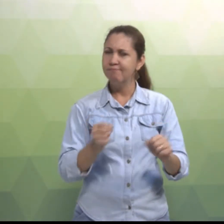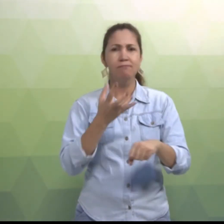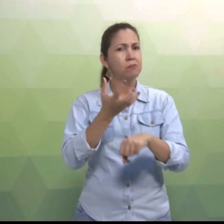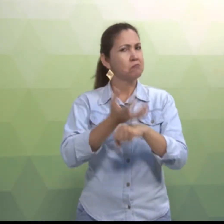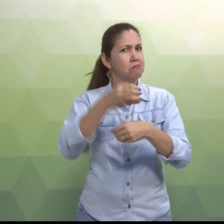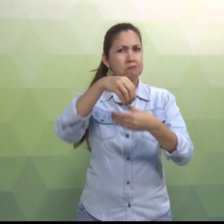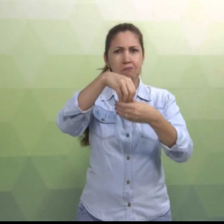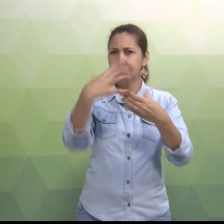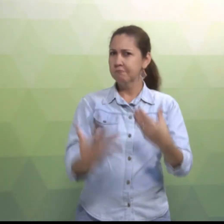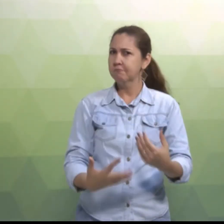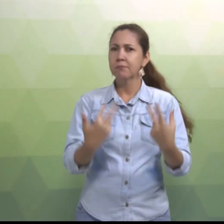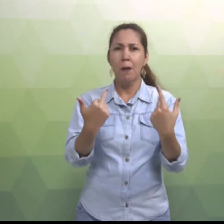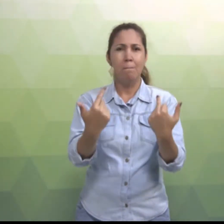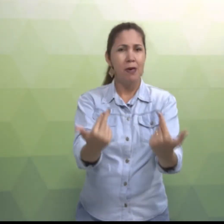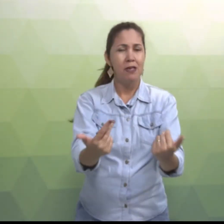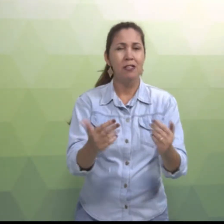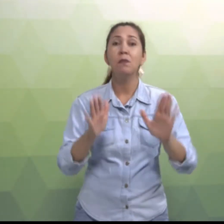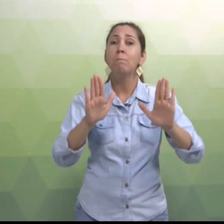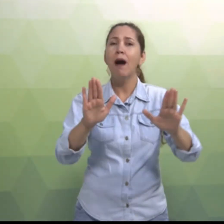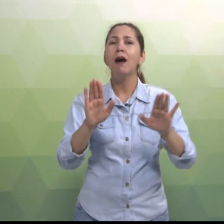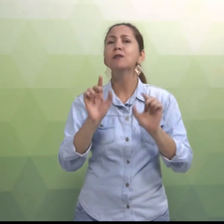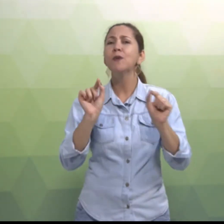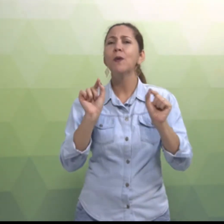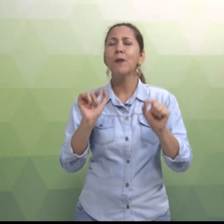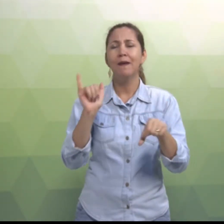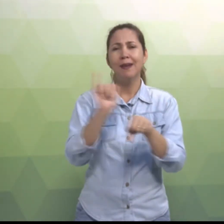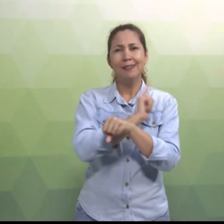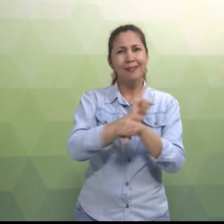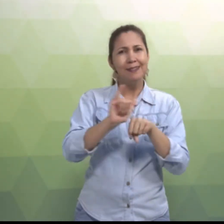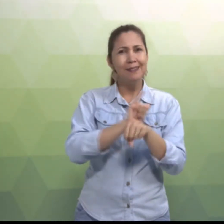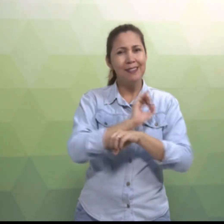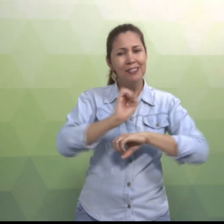dentre outros. Então, temos que ser estratégias de ensino,